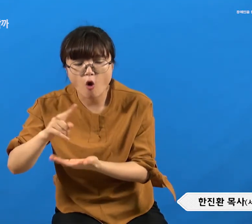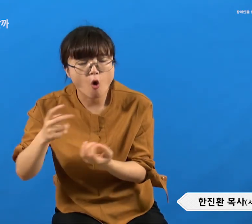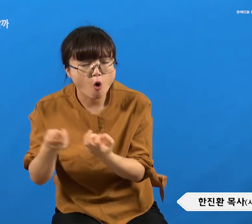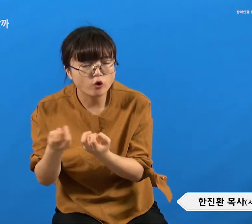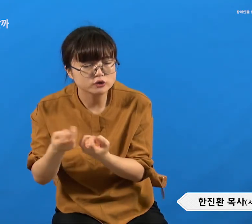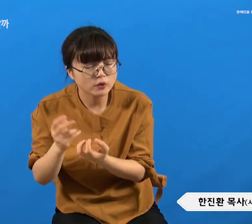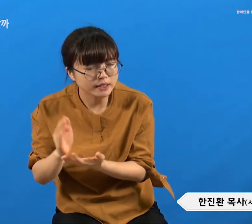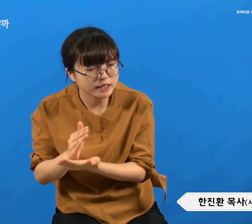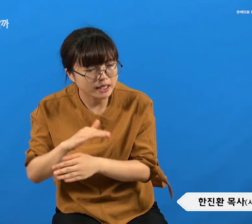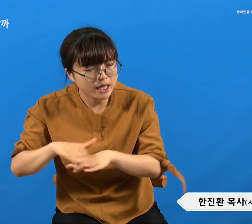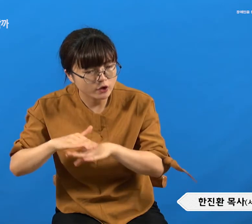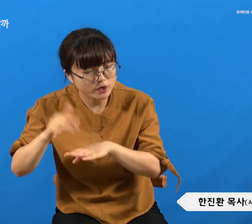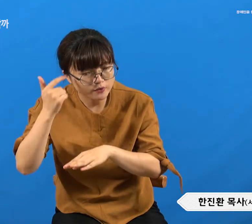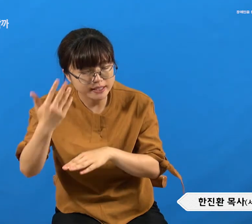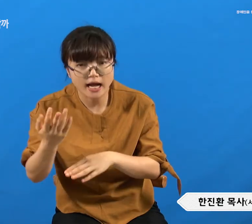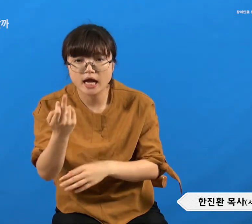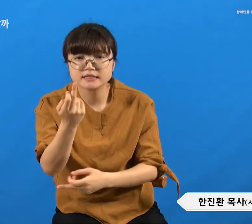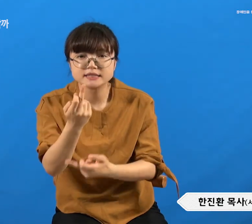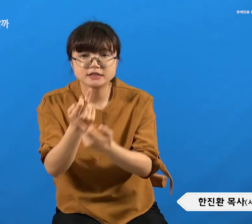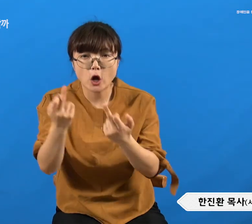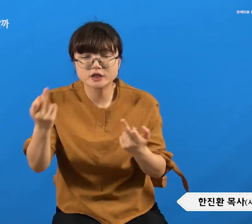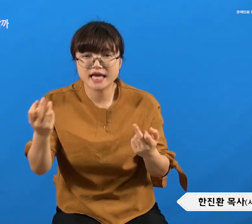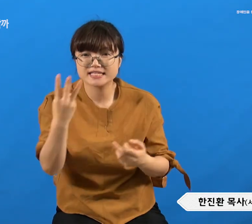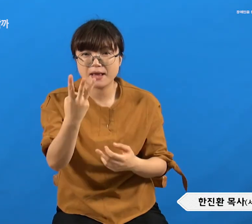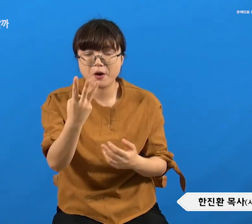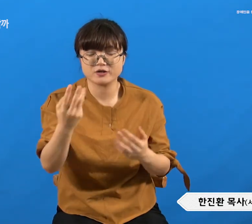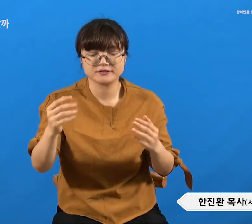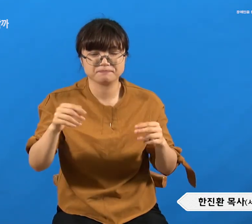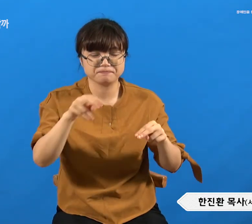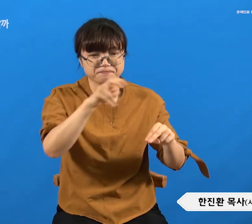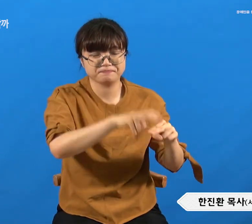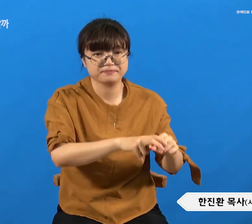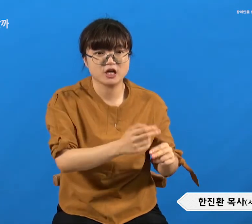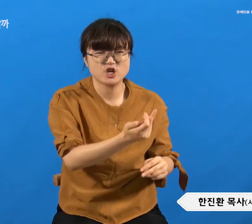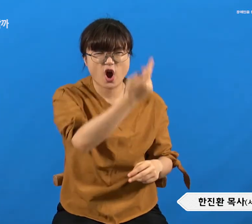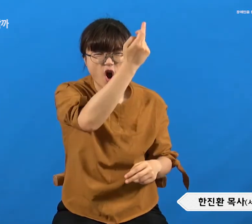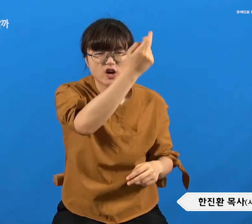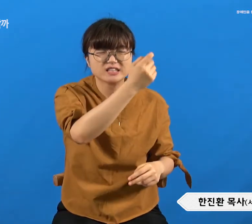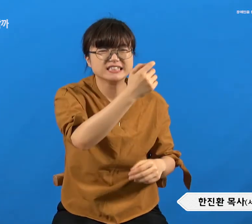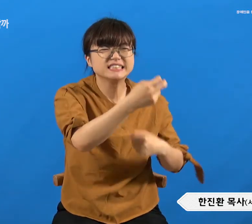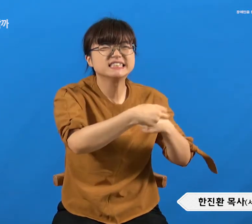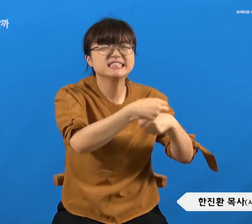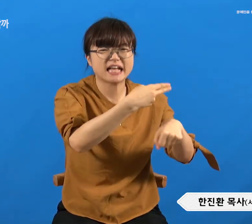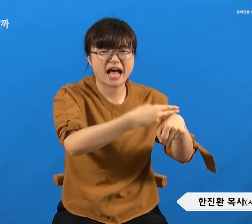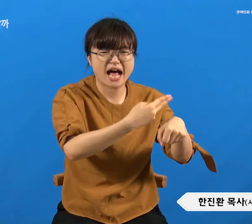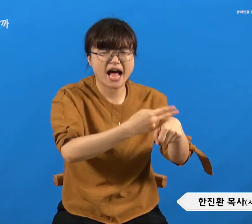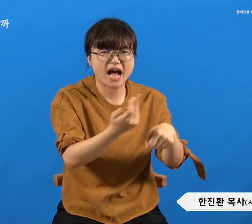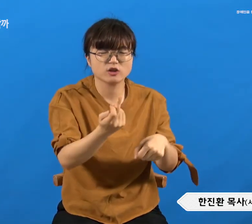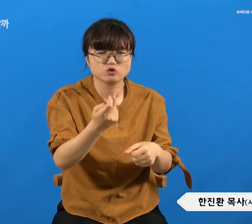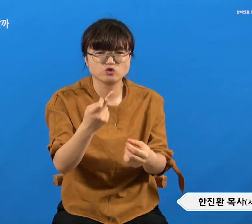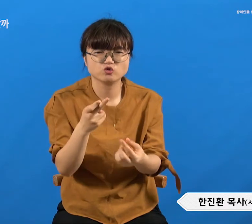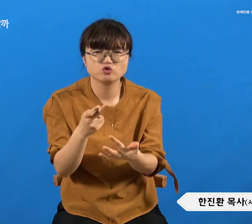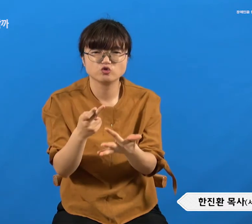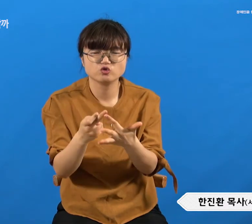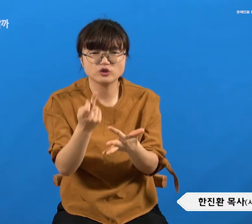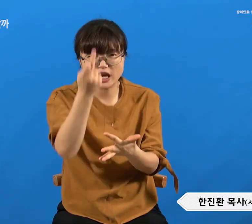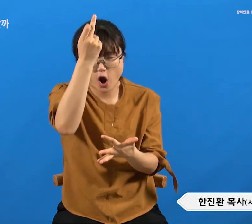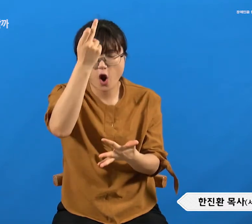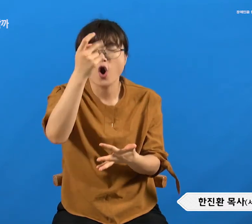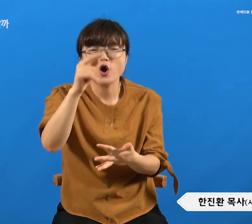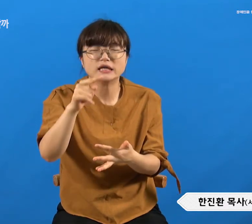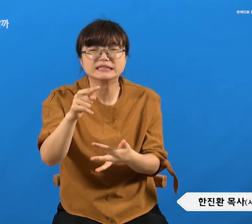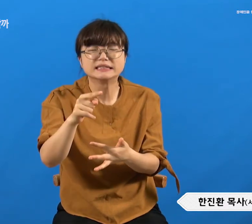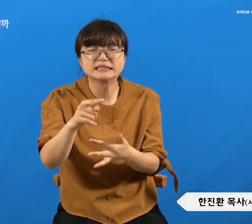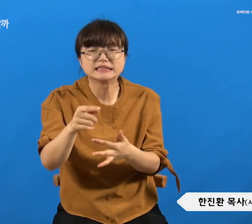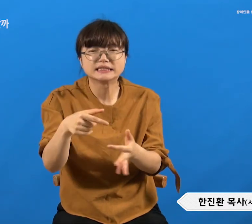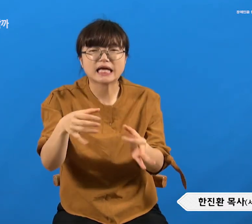건가, 그래서 삼형제가 이제 둘러앉았습니다. 큰형은 의사고 둘째 형은 사업을 하는 사람이고 셋째가